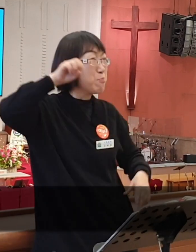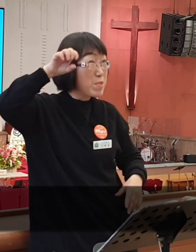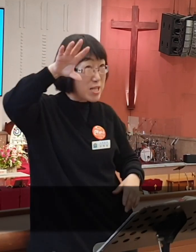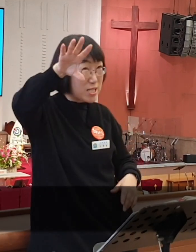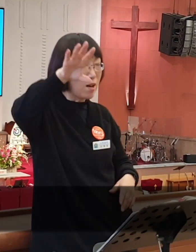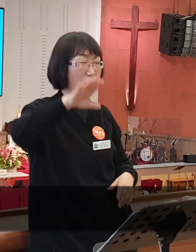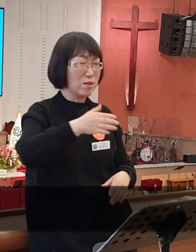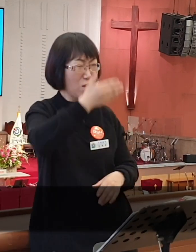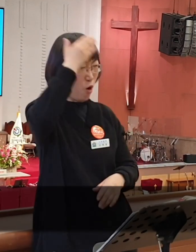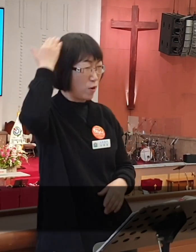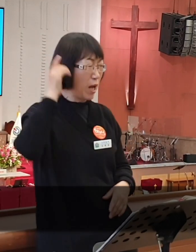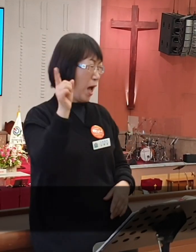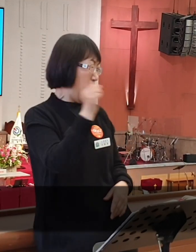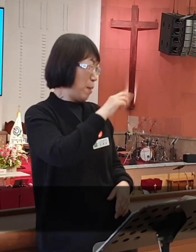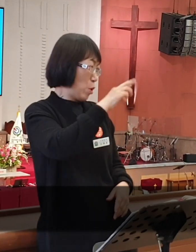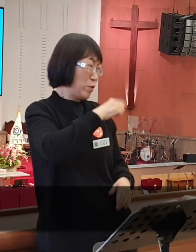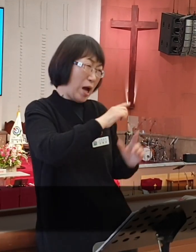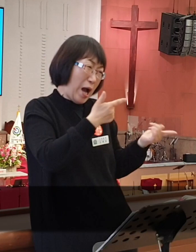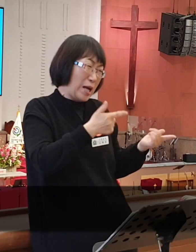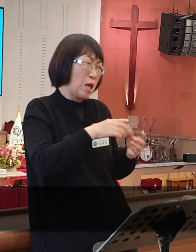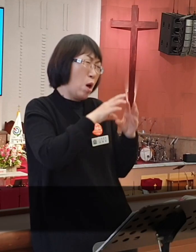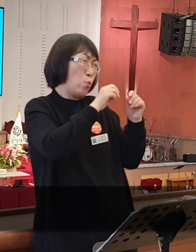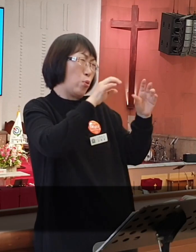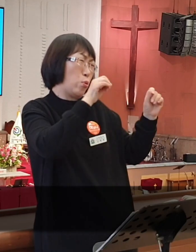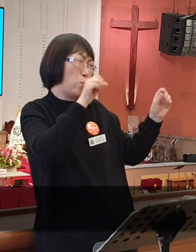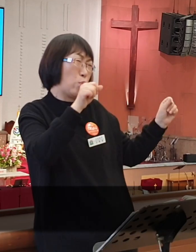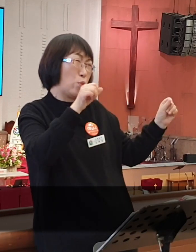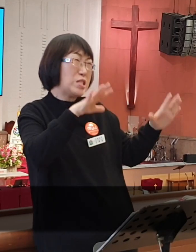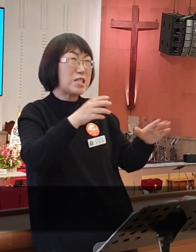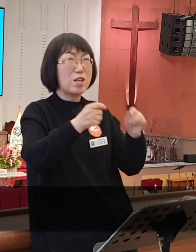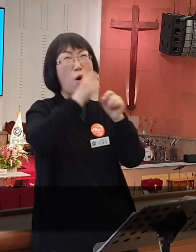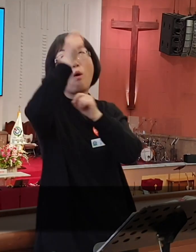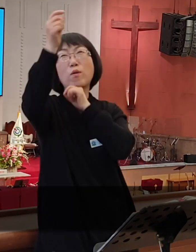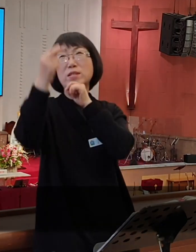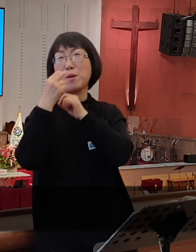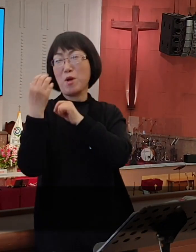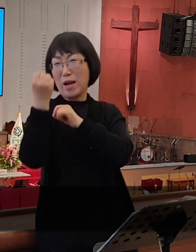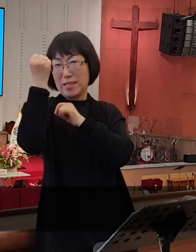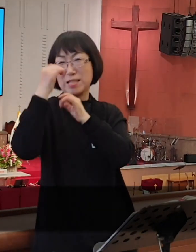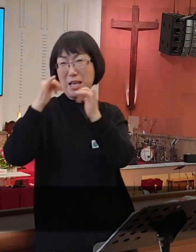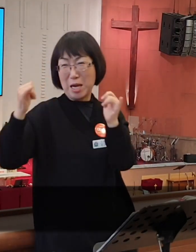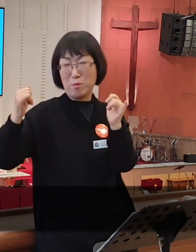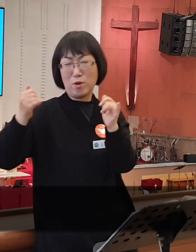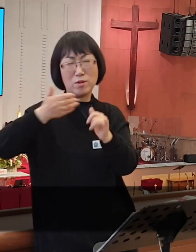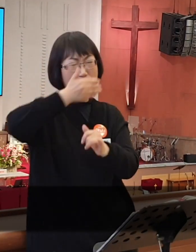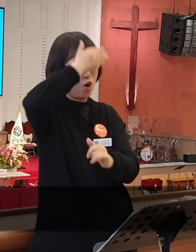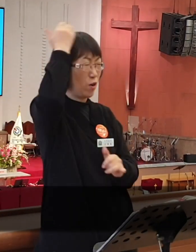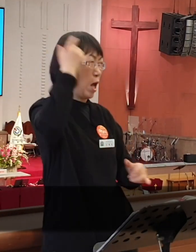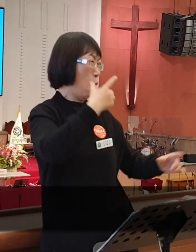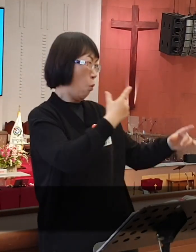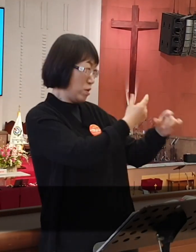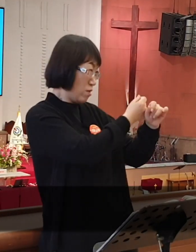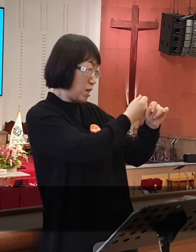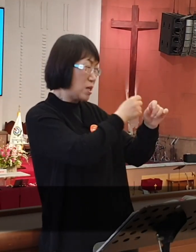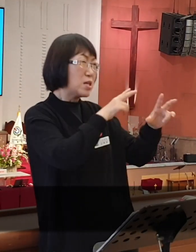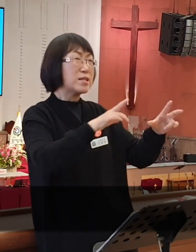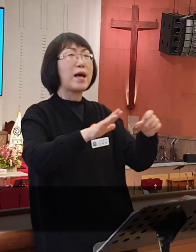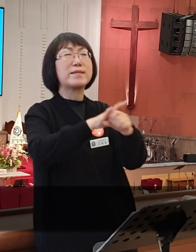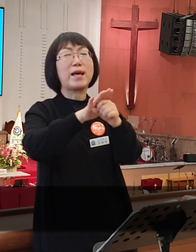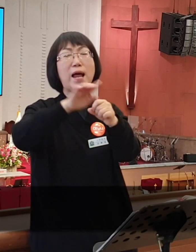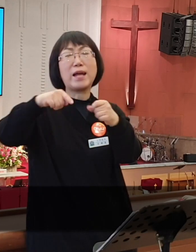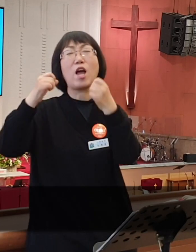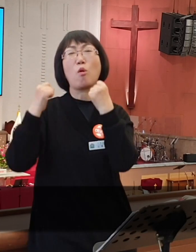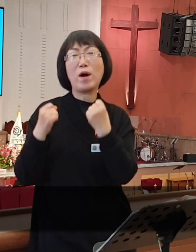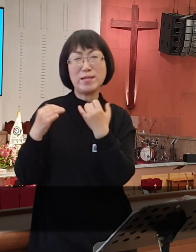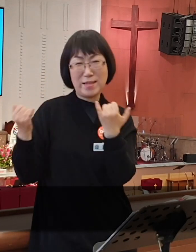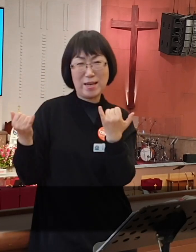빛으로, 전에는 아무것도 아닌 먼지였으나 이제 그 영원한 생명을 가진 이들로, 전에는 원수였으나 이제 그 사랑 안에